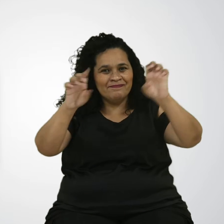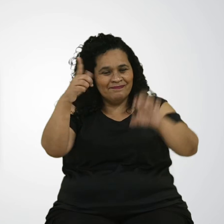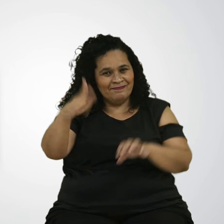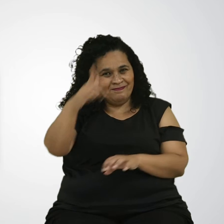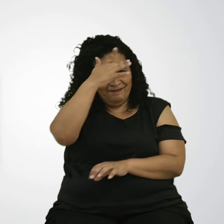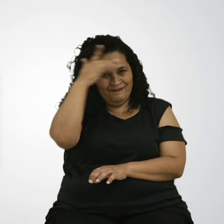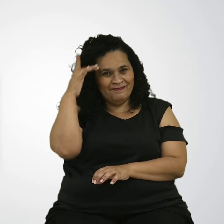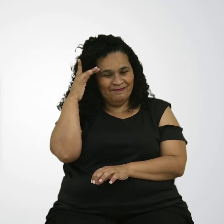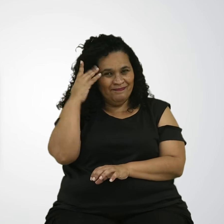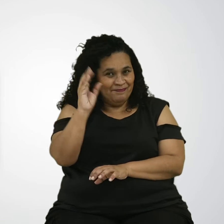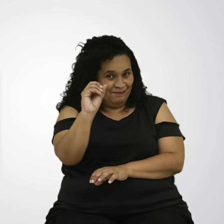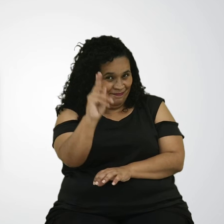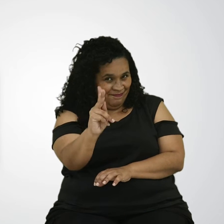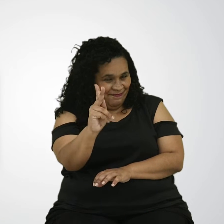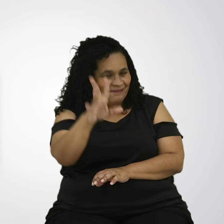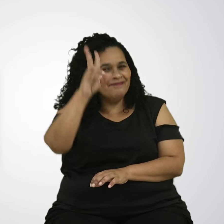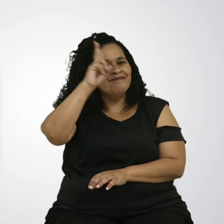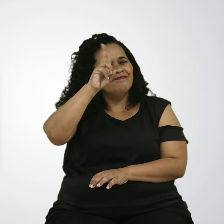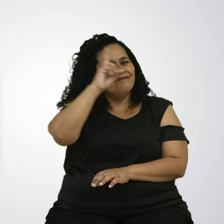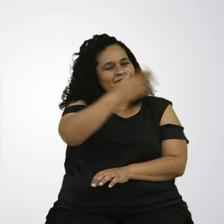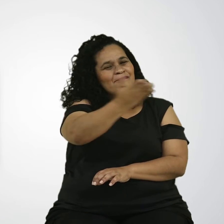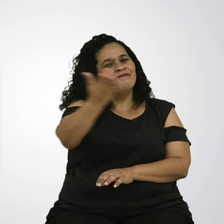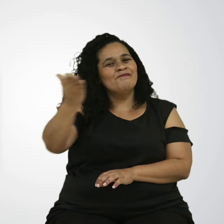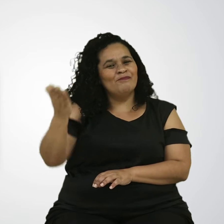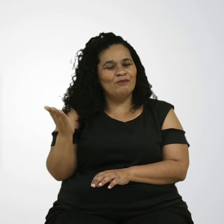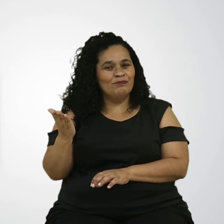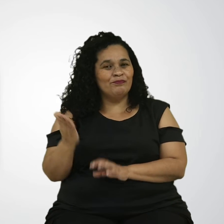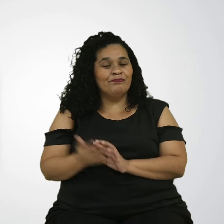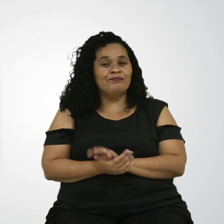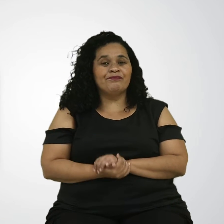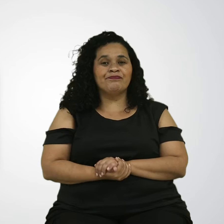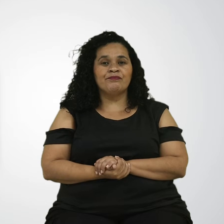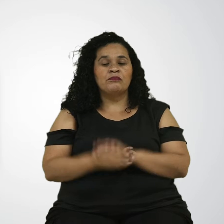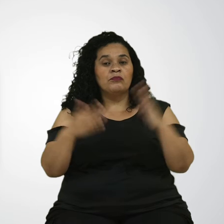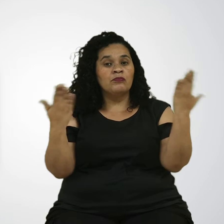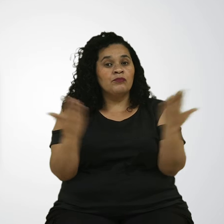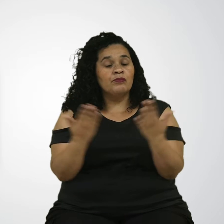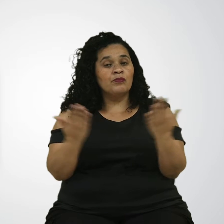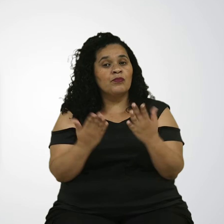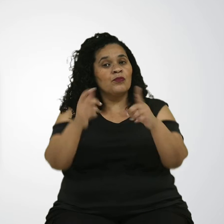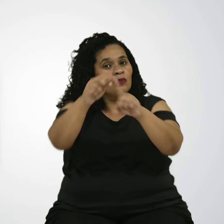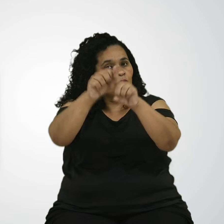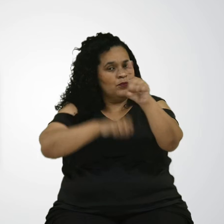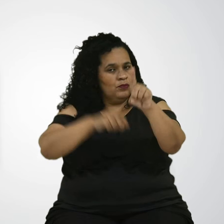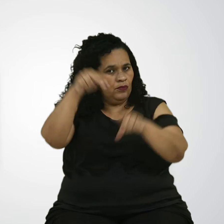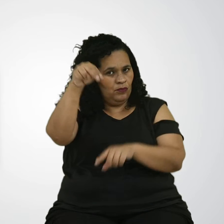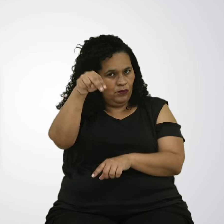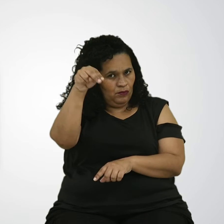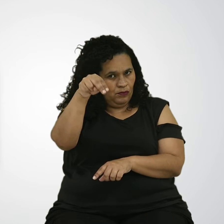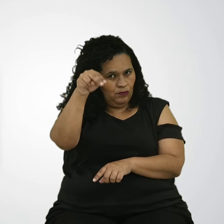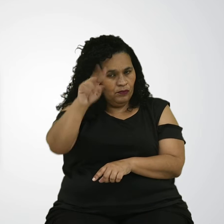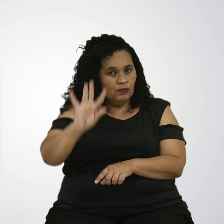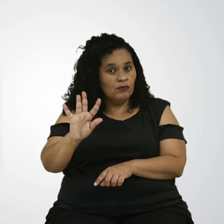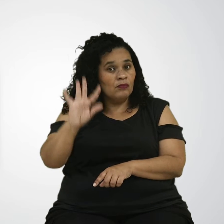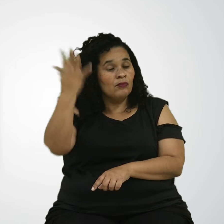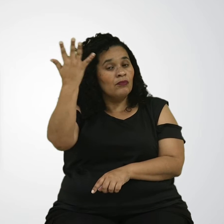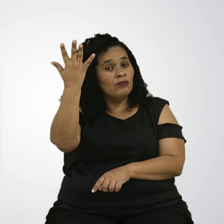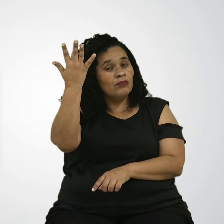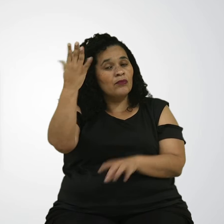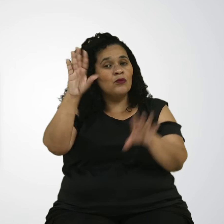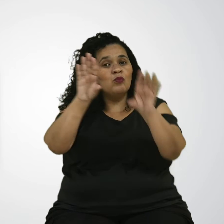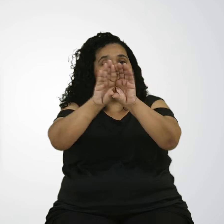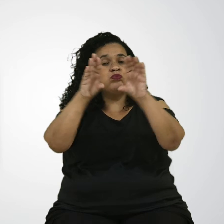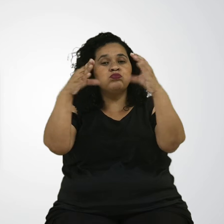Eu quero lembrar você também do seguinte: agora no mês de novembro vai acontecer a